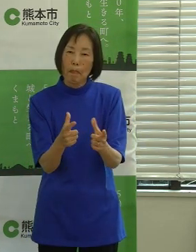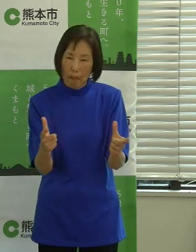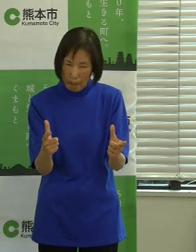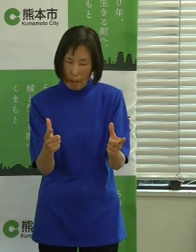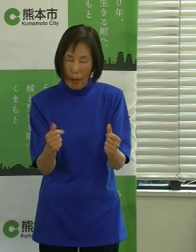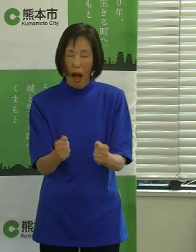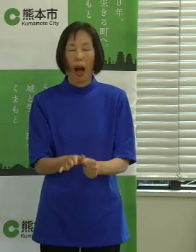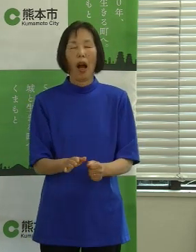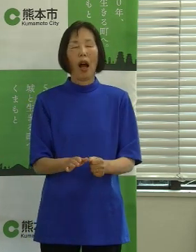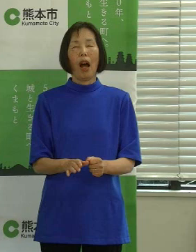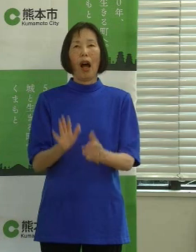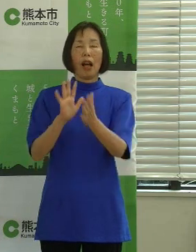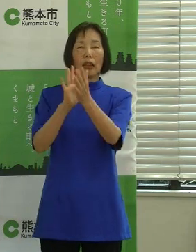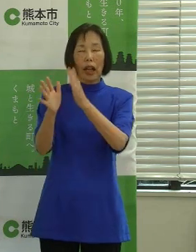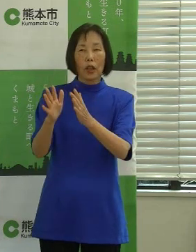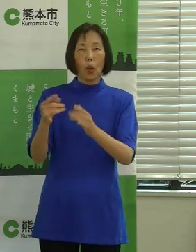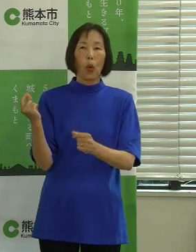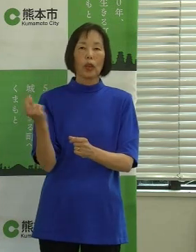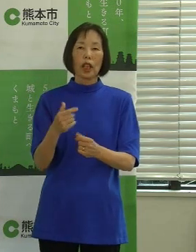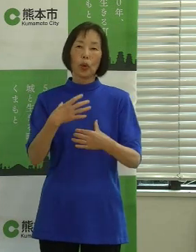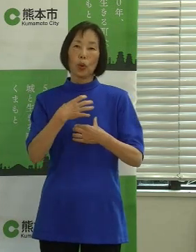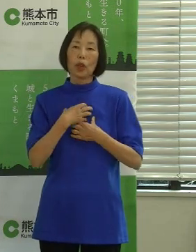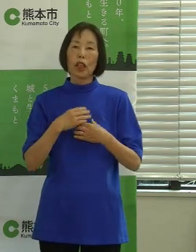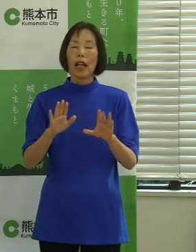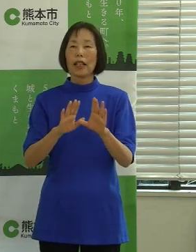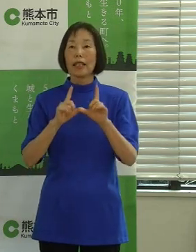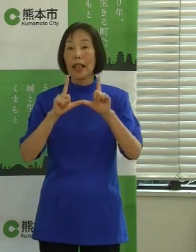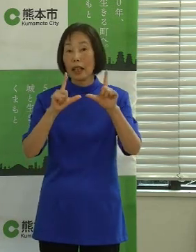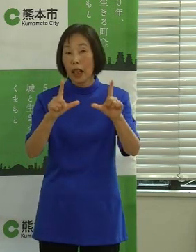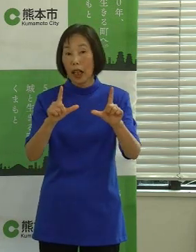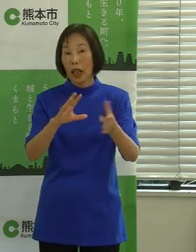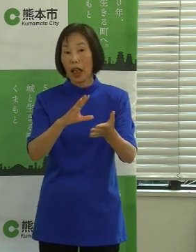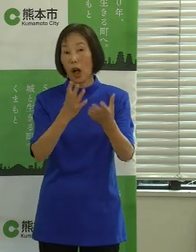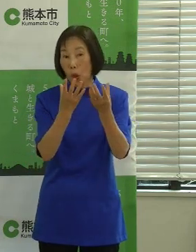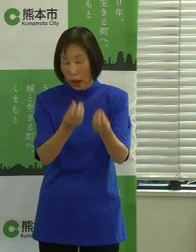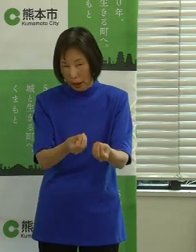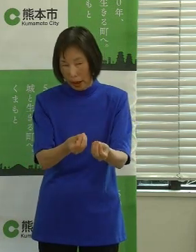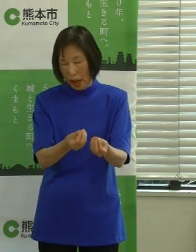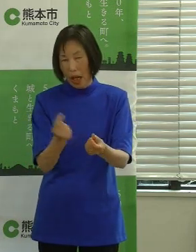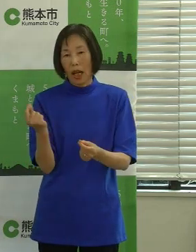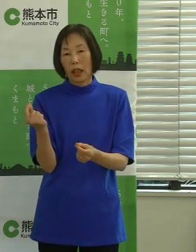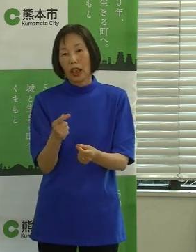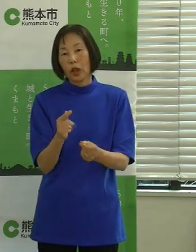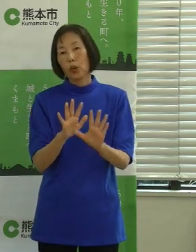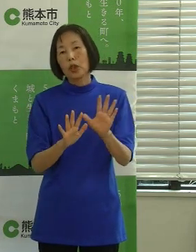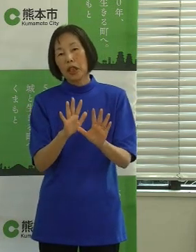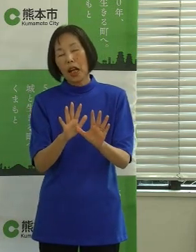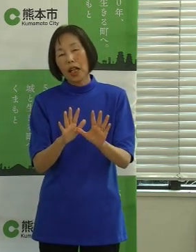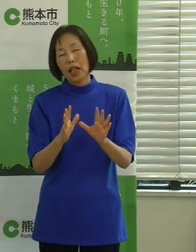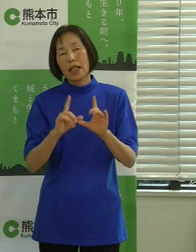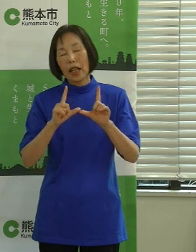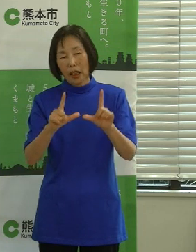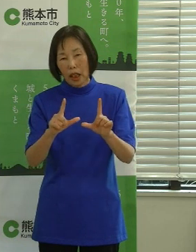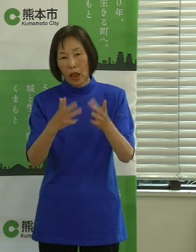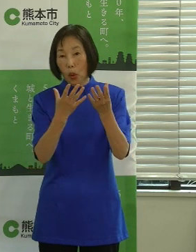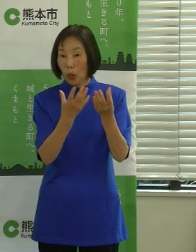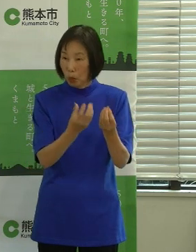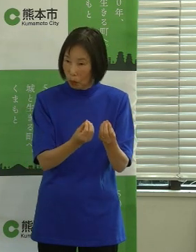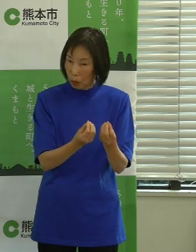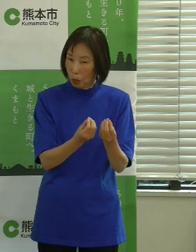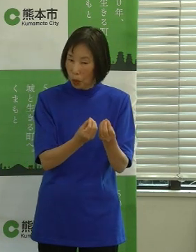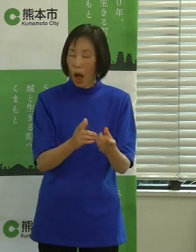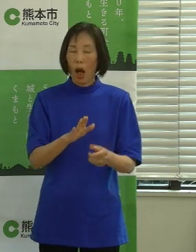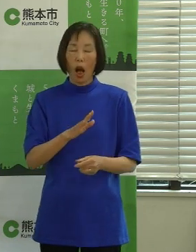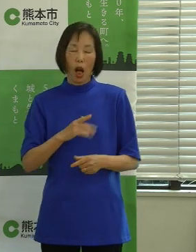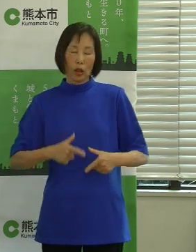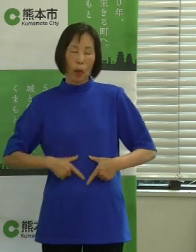事態宣言の解除や休業要請の終了、また本市におけるリスクレベルや